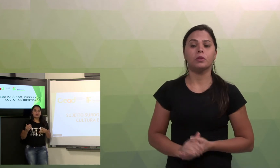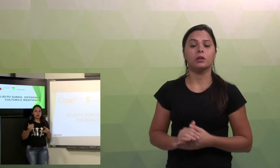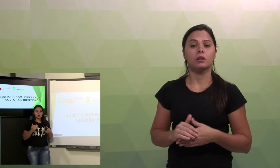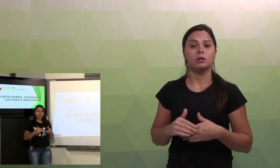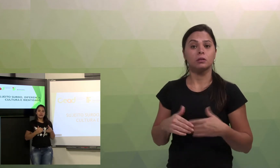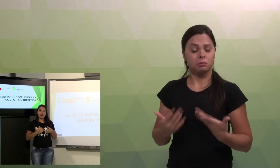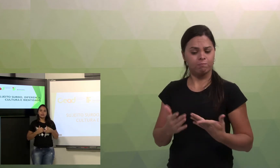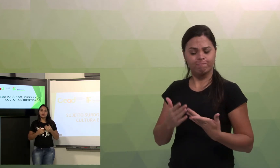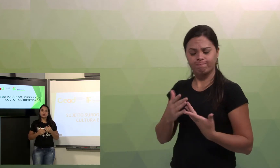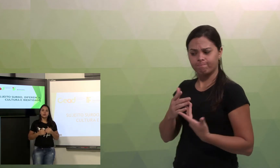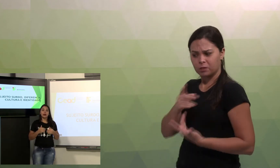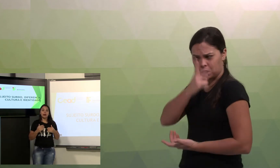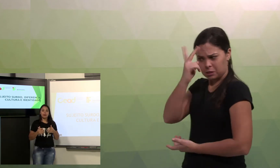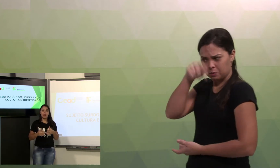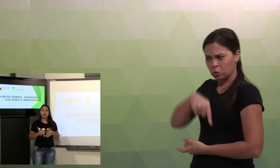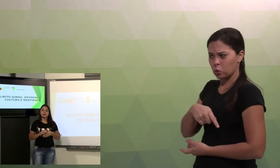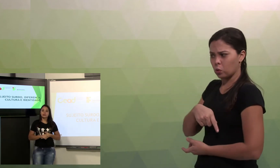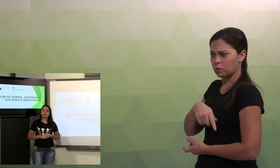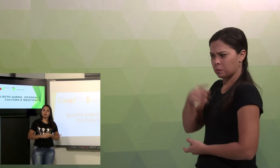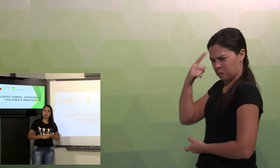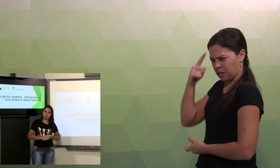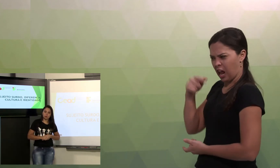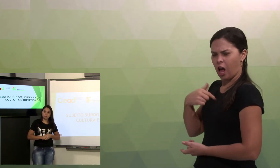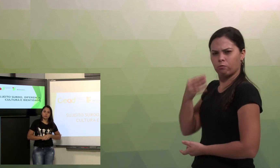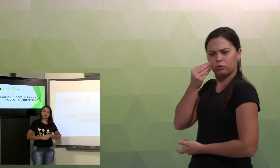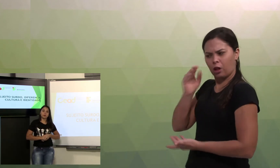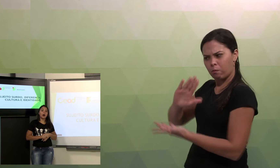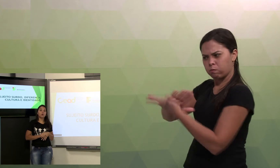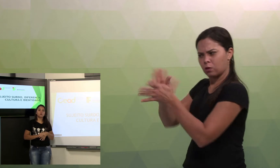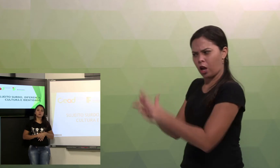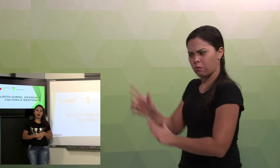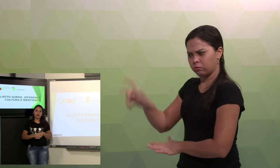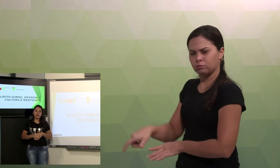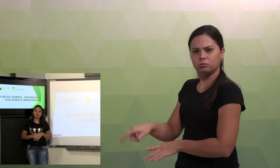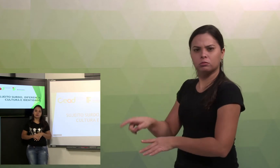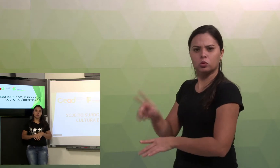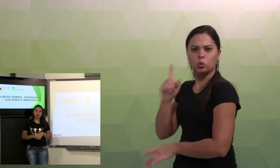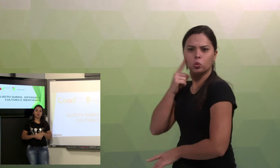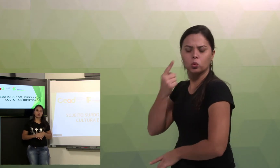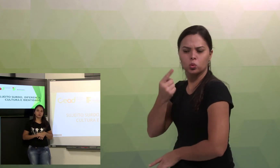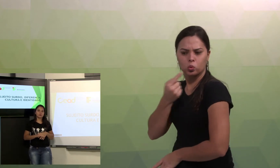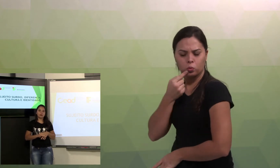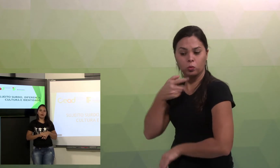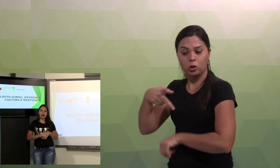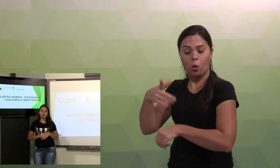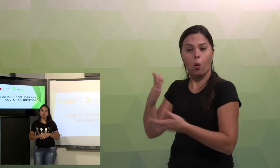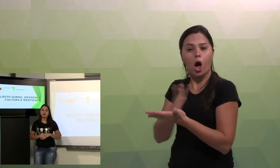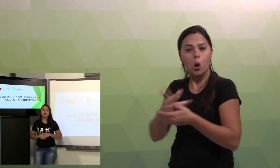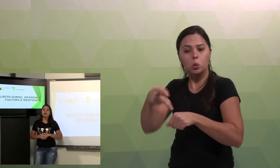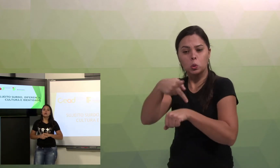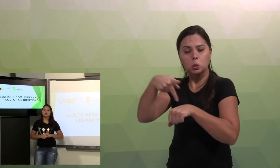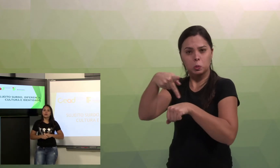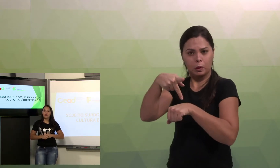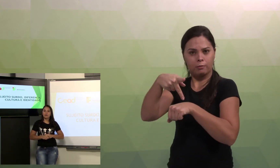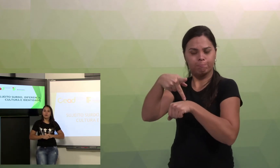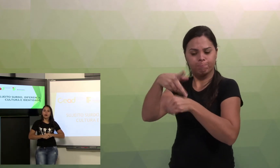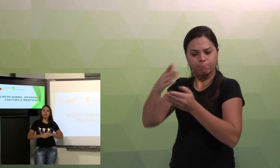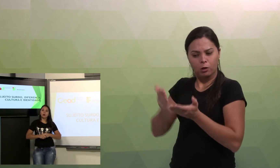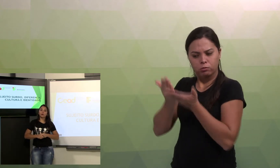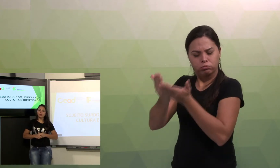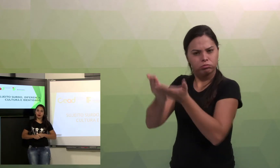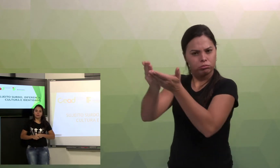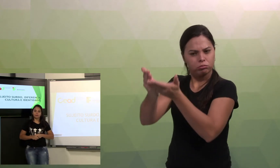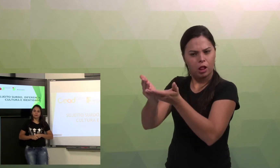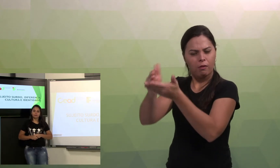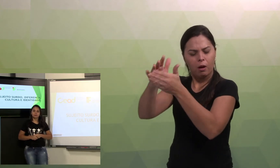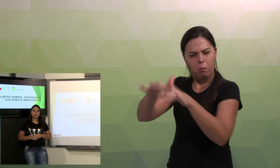Então, a sociedade decidiu acabar com a existência dos surdos. Alguns países colocavam os surdos em barcos e os levavam para